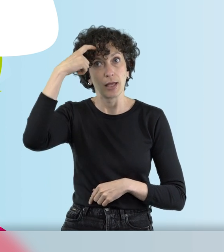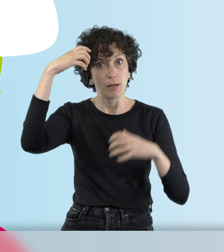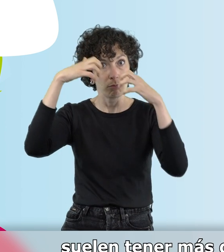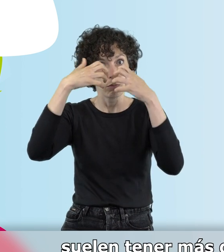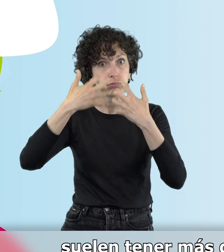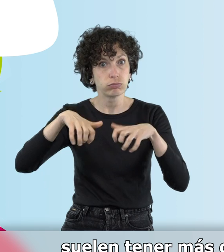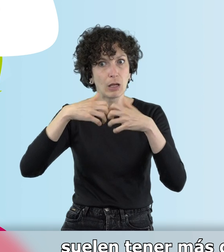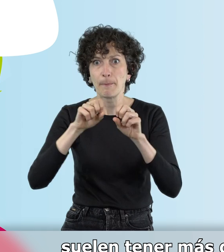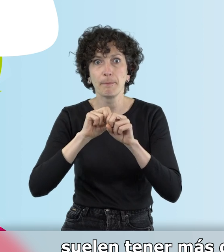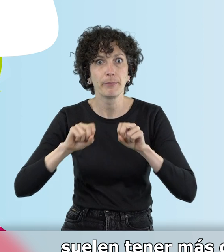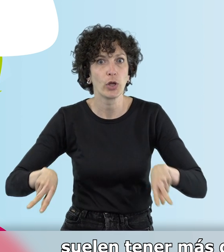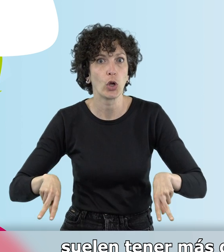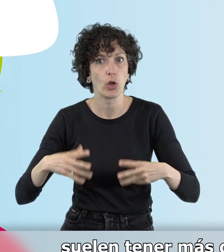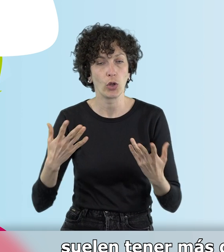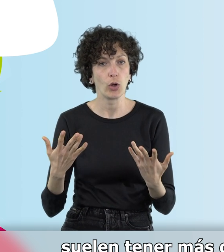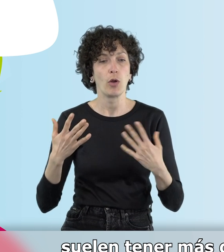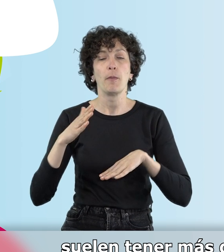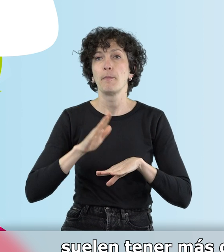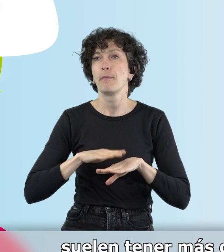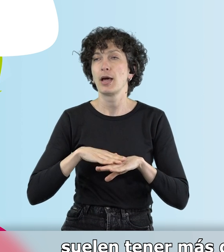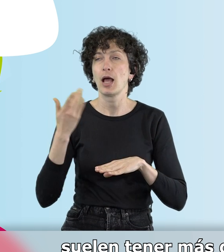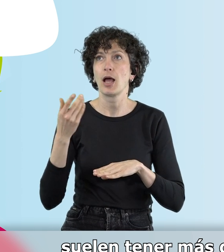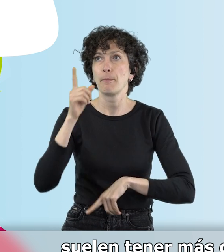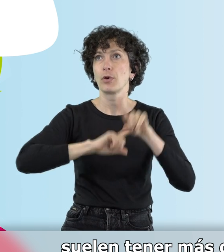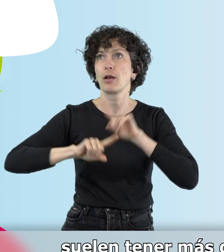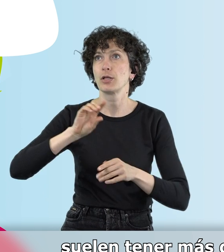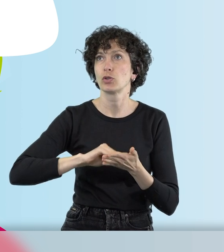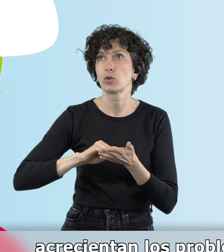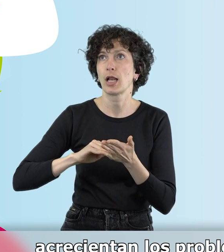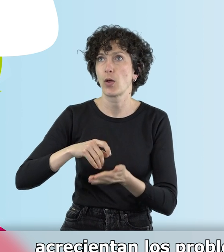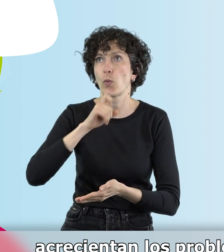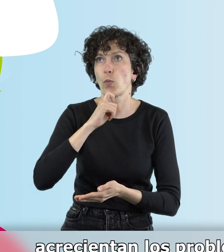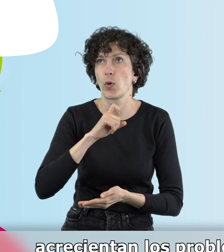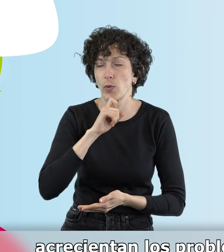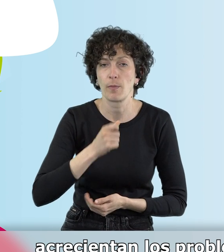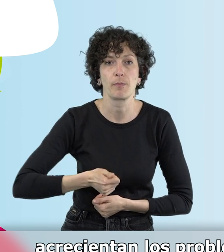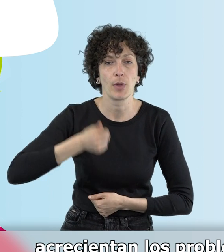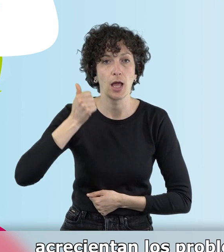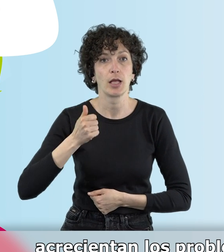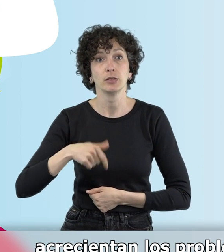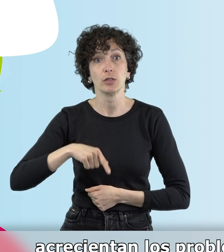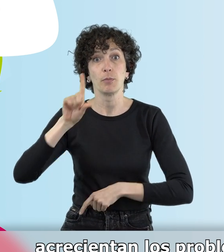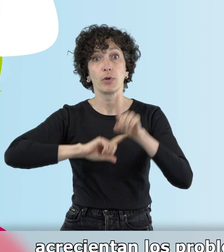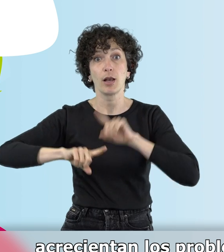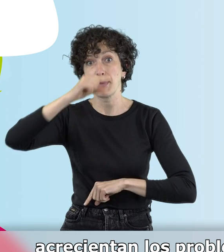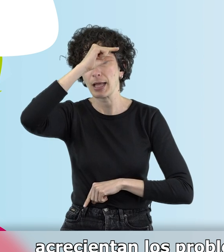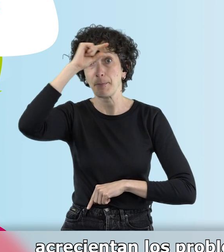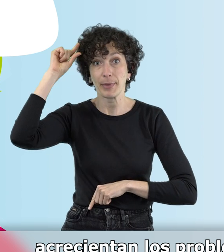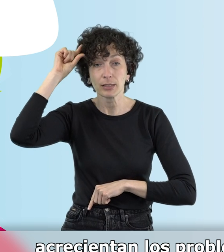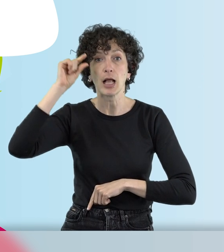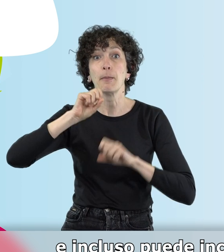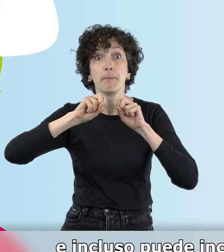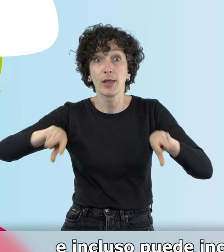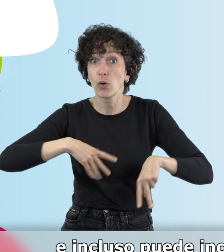funcionamiento cognitivo, tienen más dificultades a la hora de resolver problemas, acrecientan los problemas de salud mental a veces